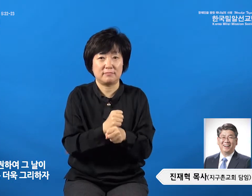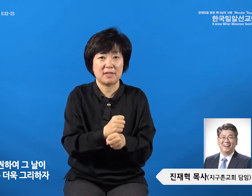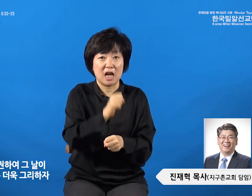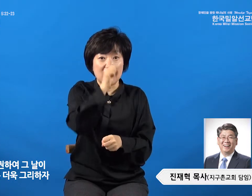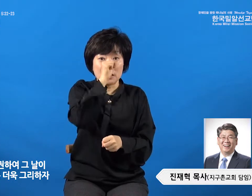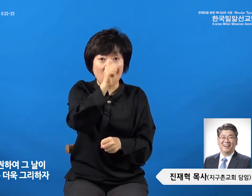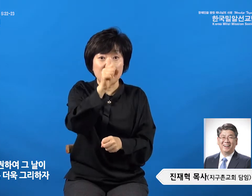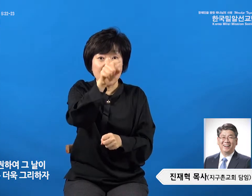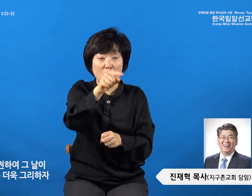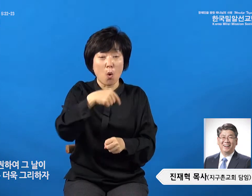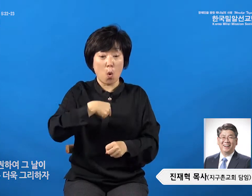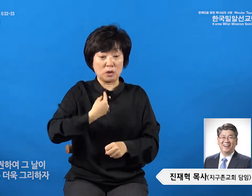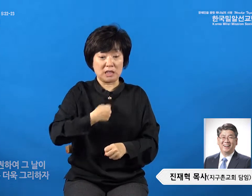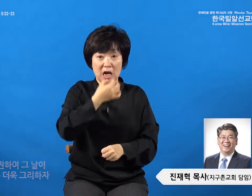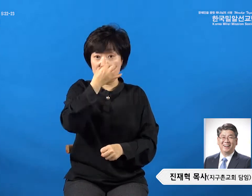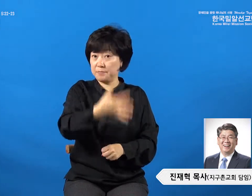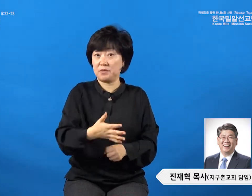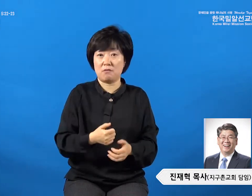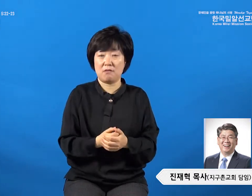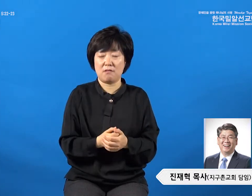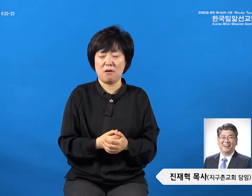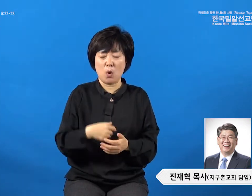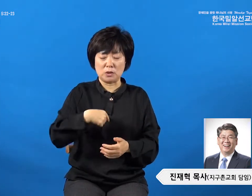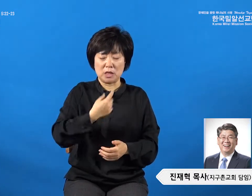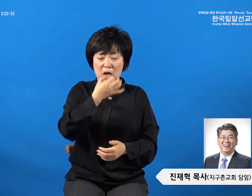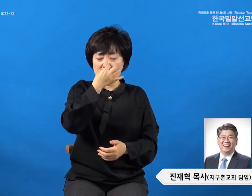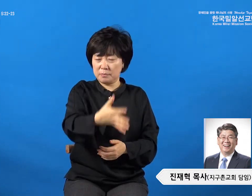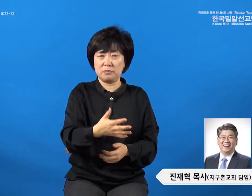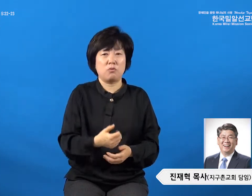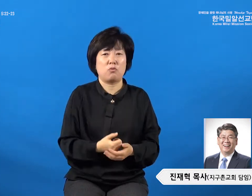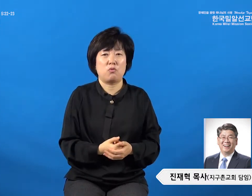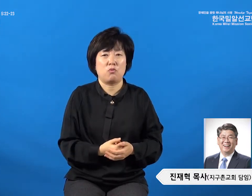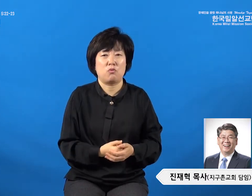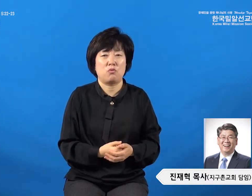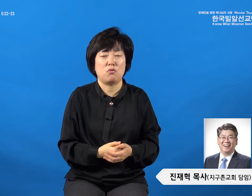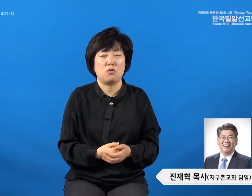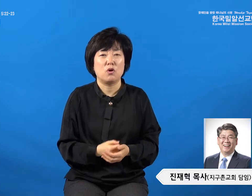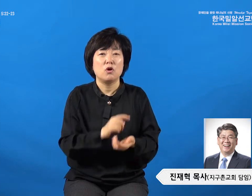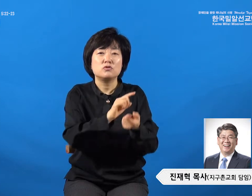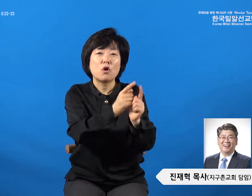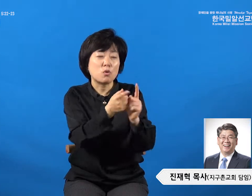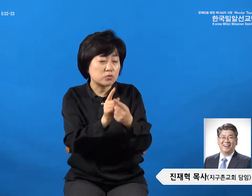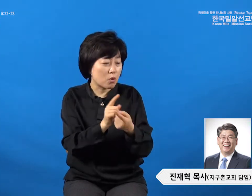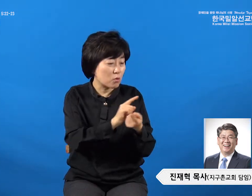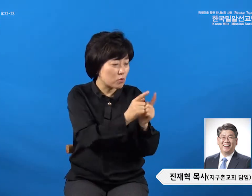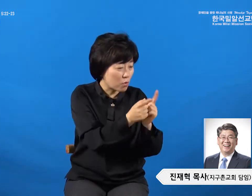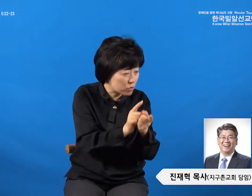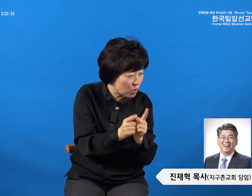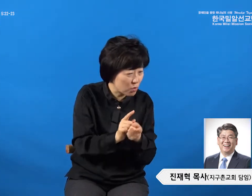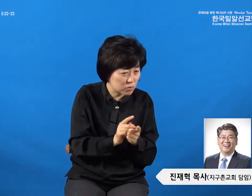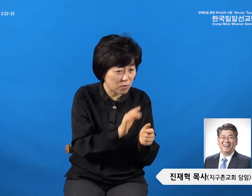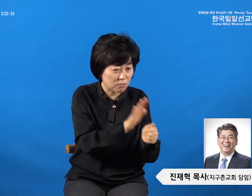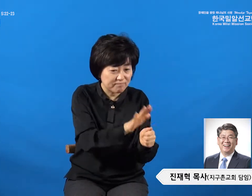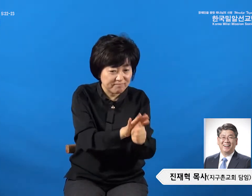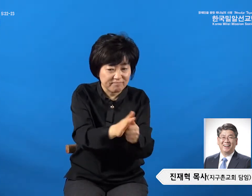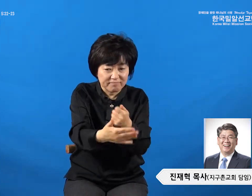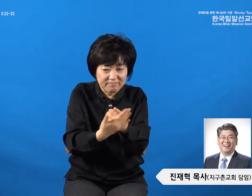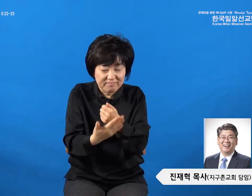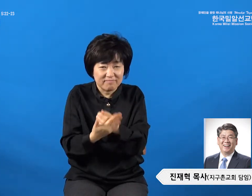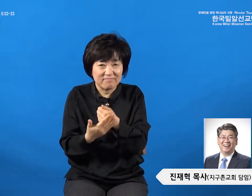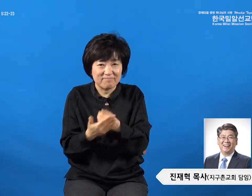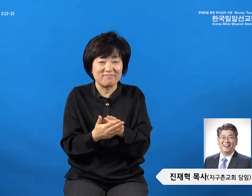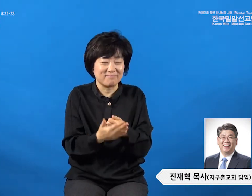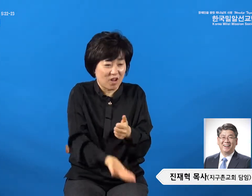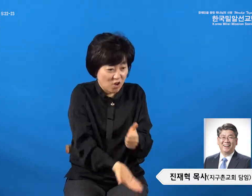그 선함이 힘들고 어려워집니다. 성경은 우리 가운데 말씀합니다. 서로 돌아보라고,